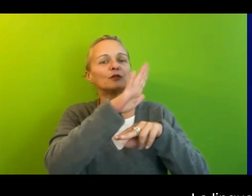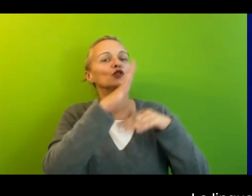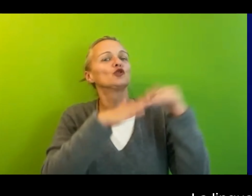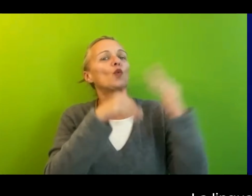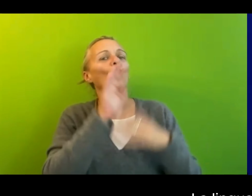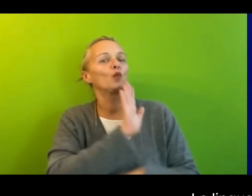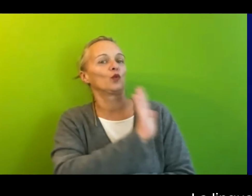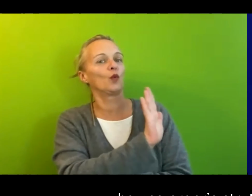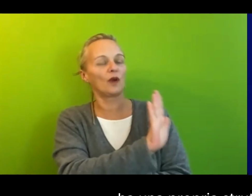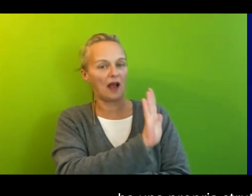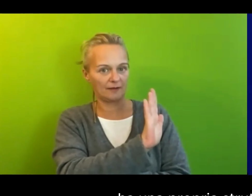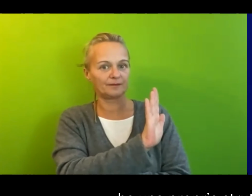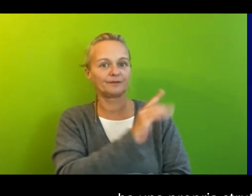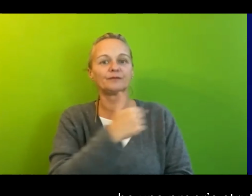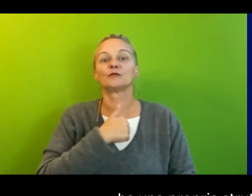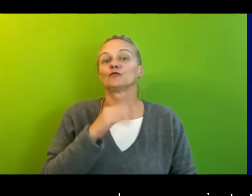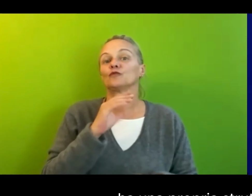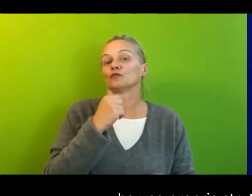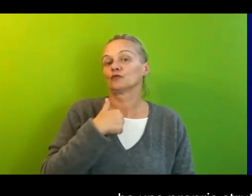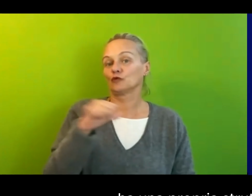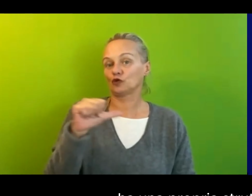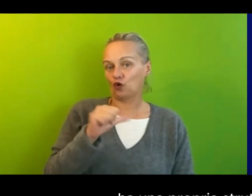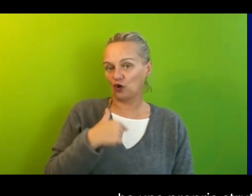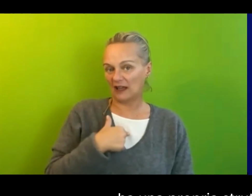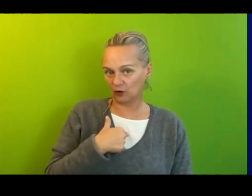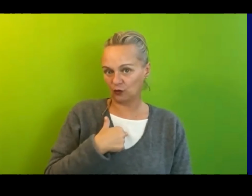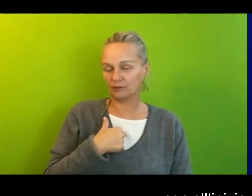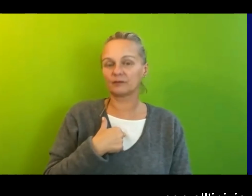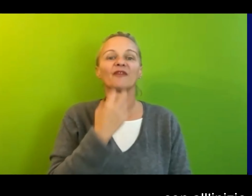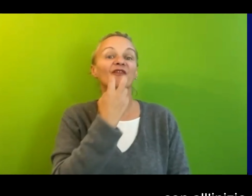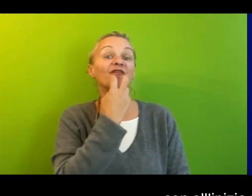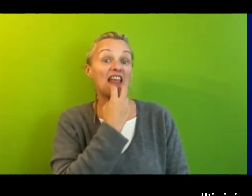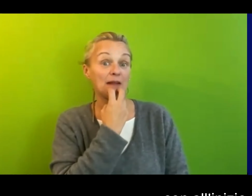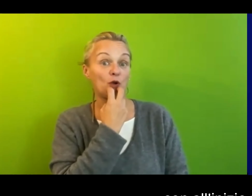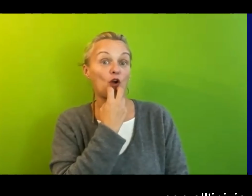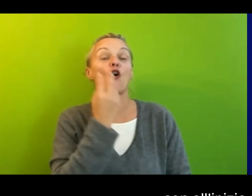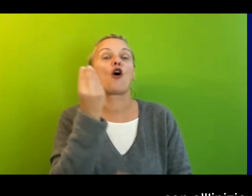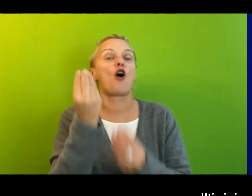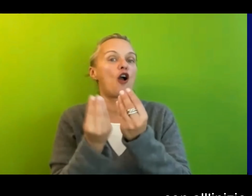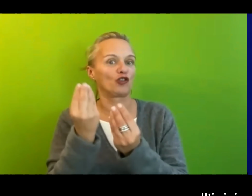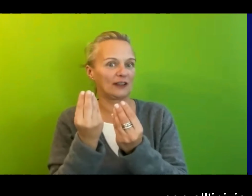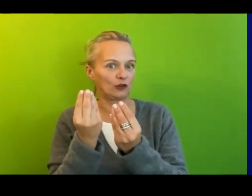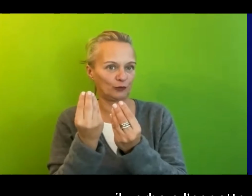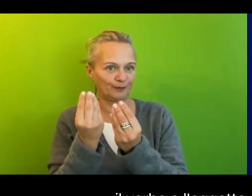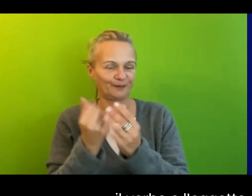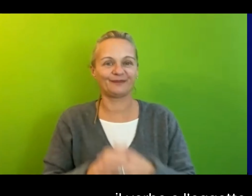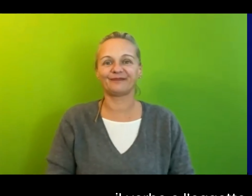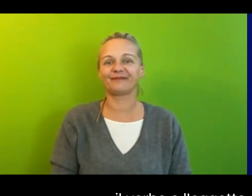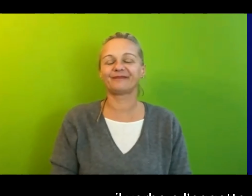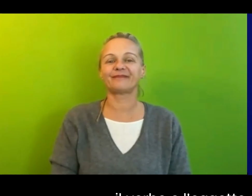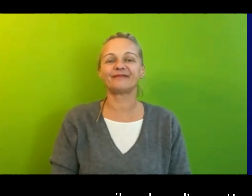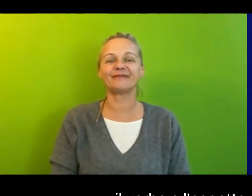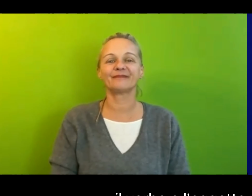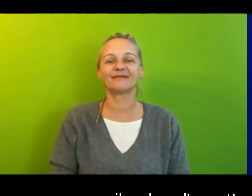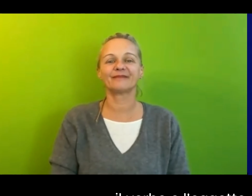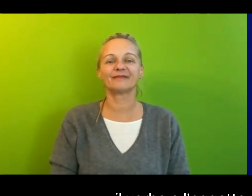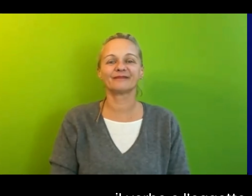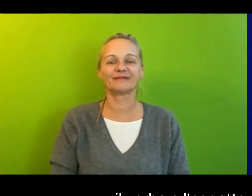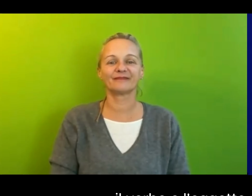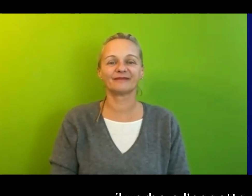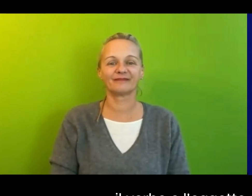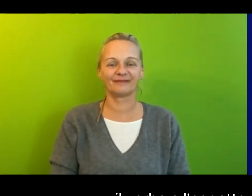La lingua italiana ha una propria struttura grammaticale con all'inizio il soggetto, il verbo